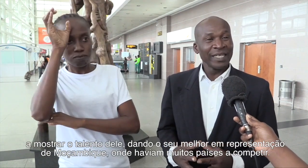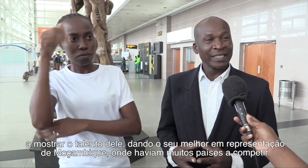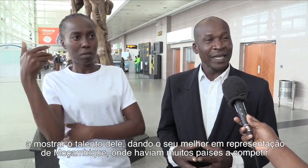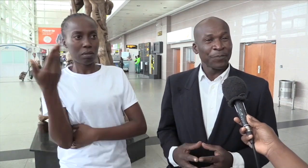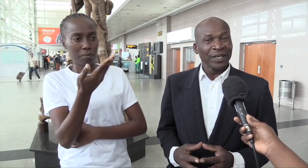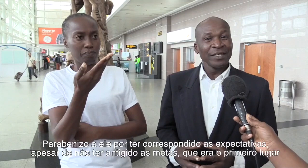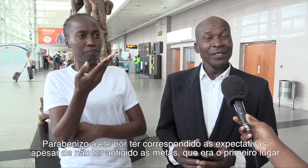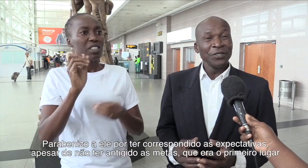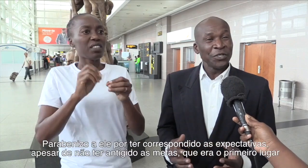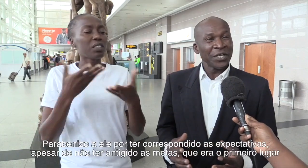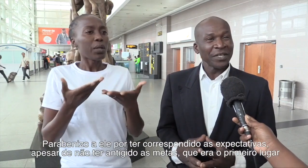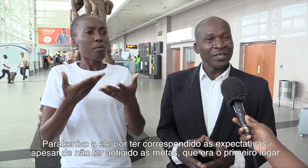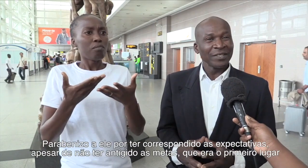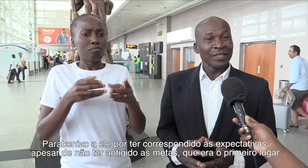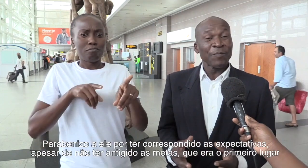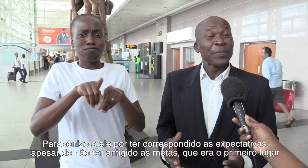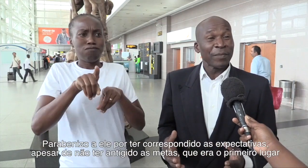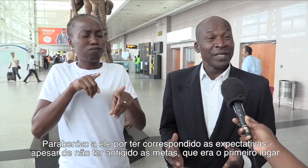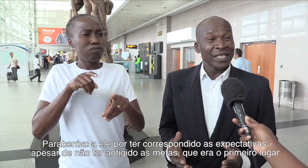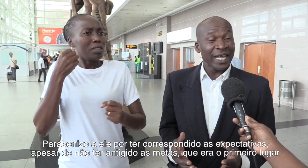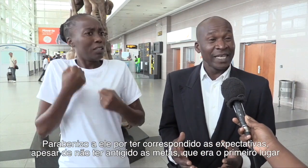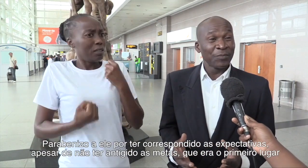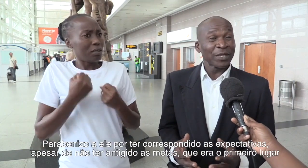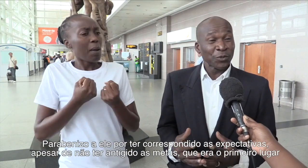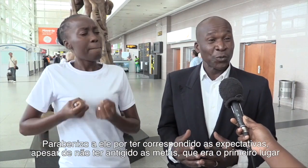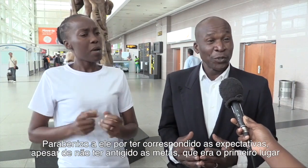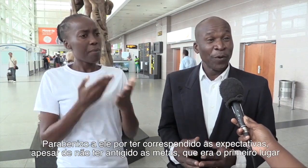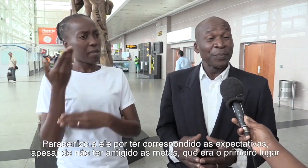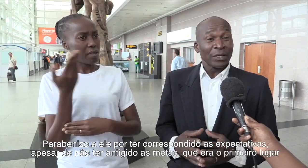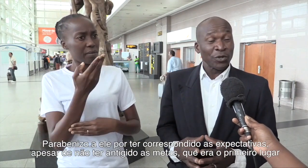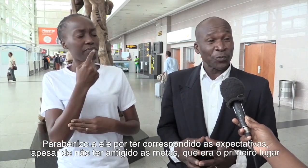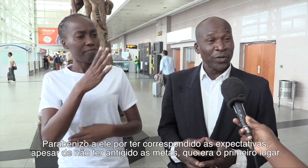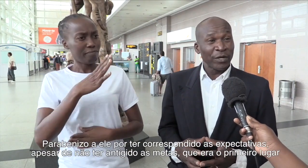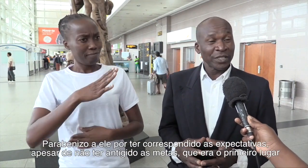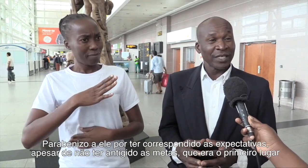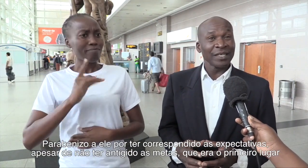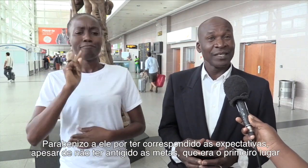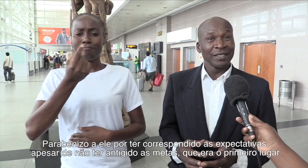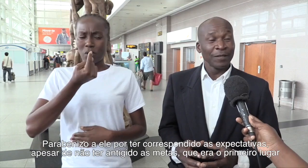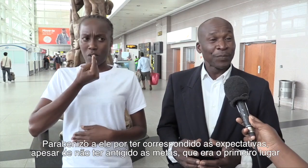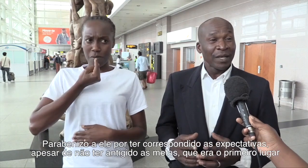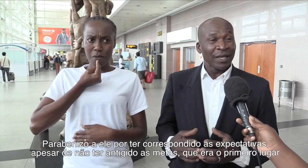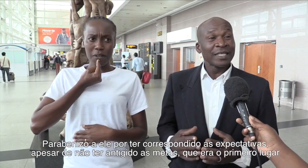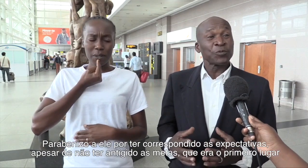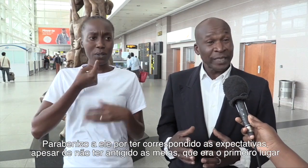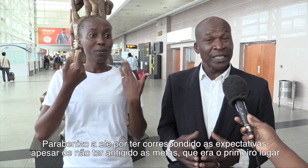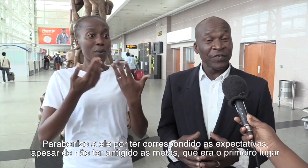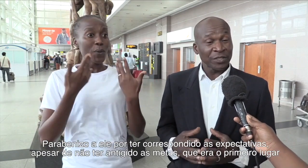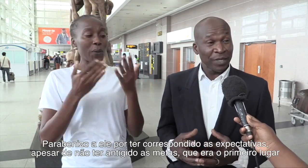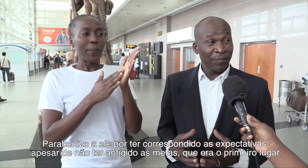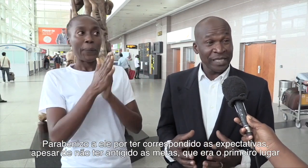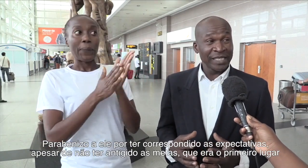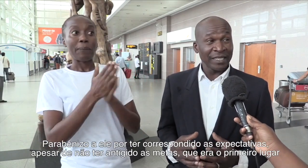atlética. E dizer que, também para benizar a ele, porque possuiu, correspondeu-se às